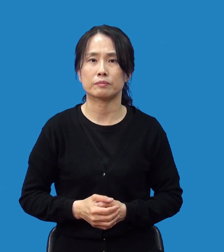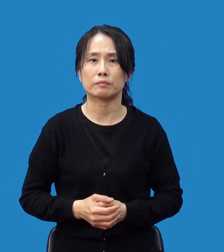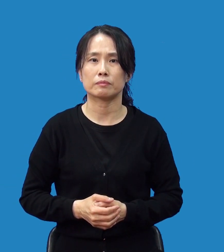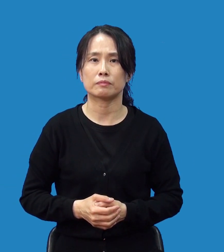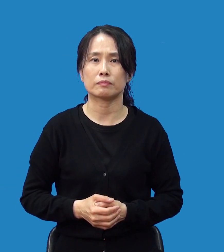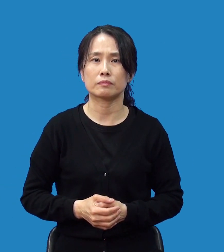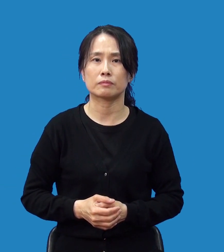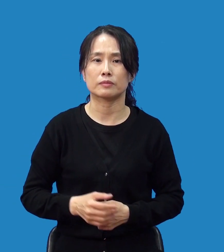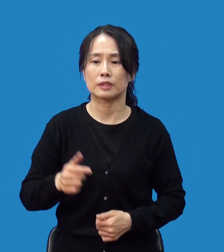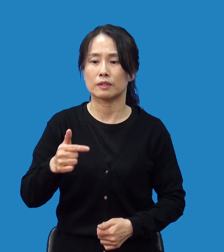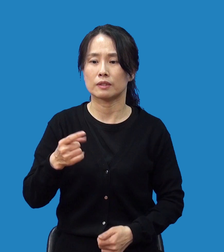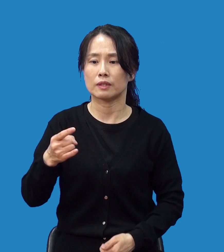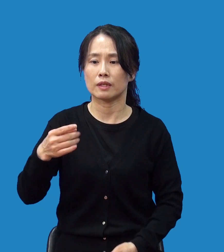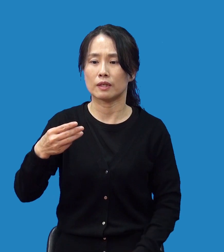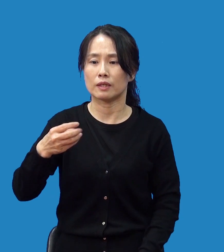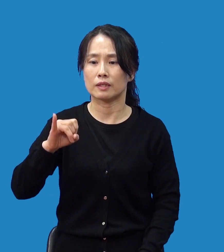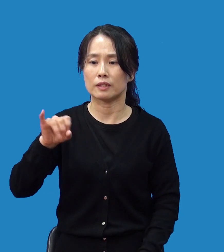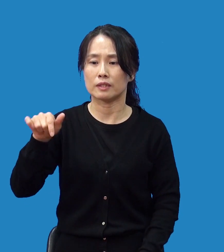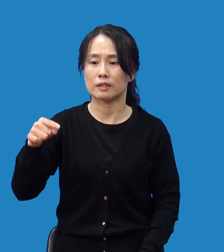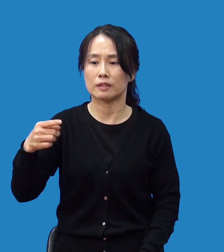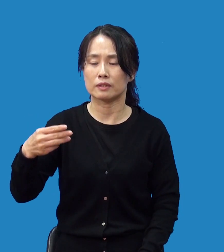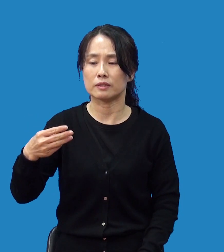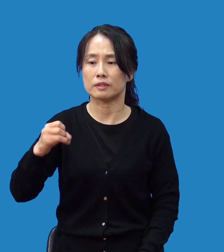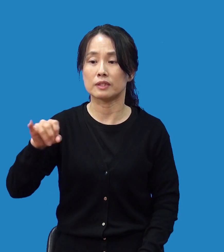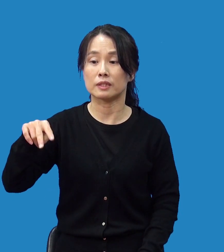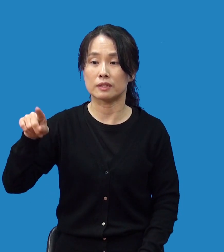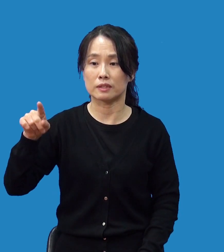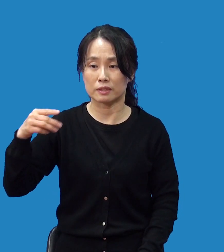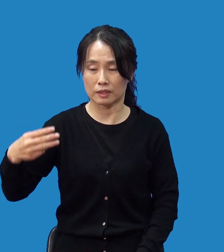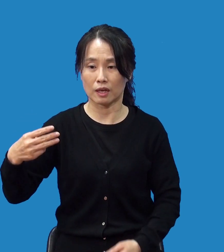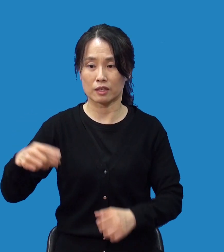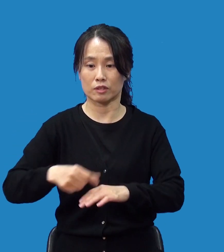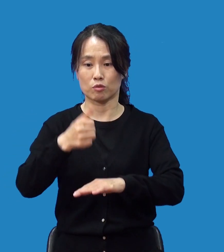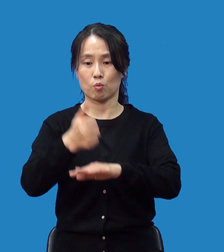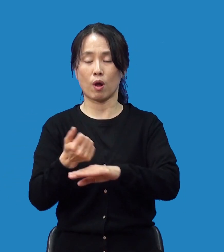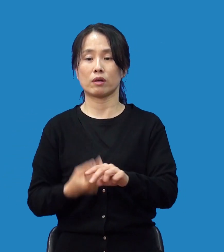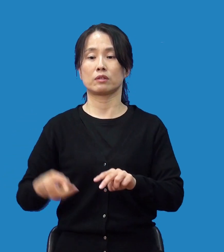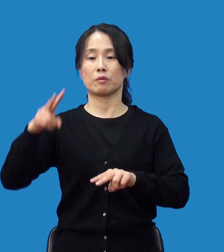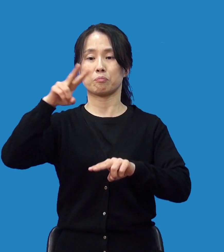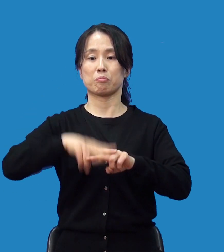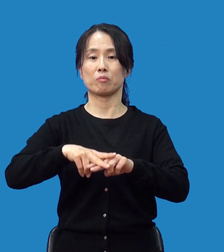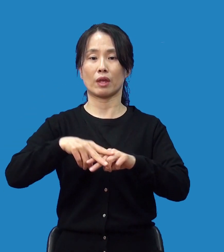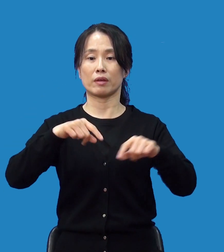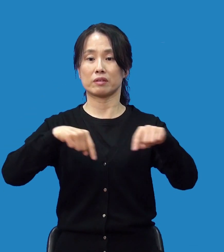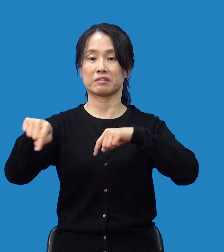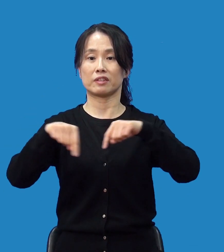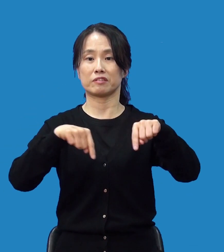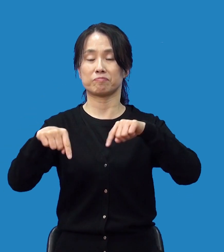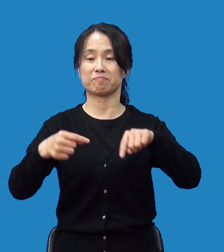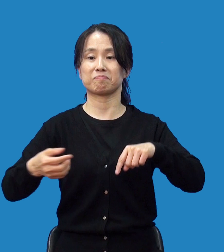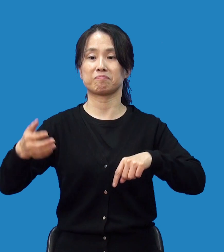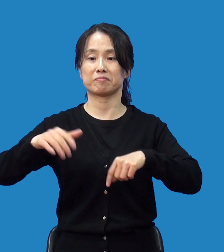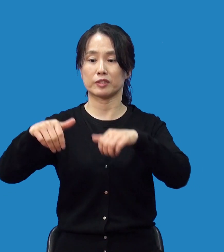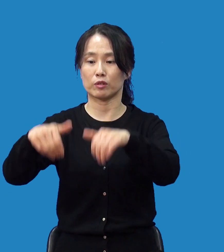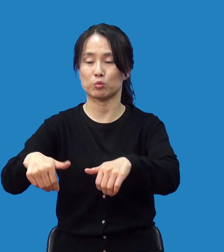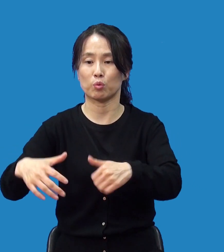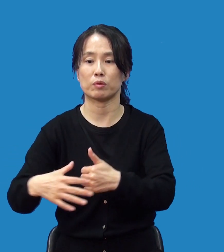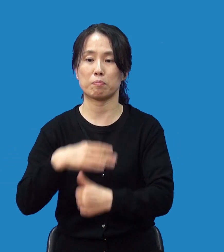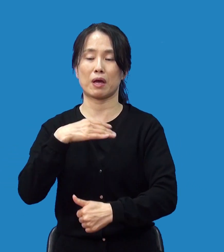이 네리글리살과 그의 아들이 권력을 잡고 통치했지만 그들도